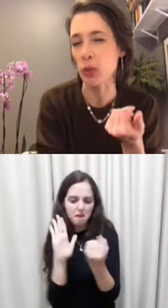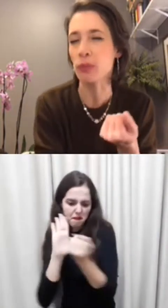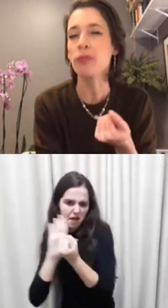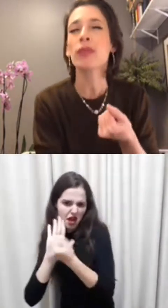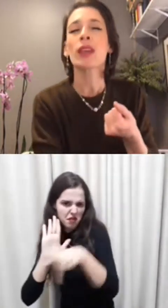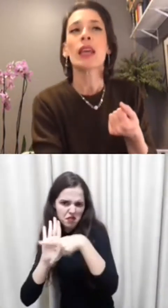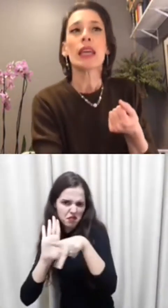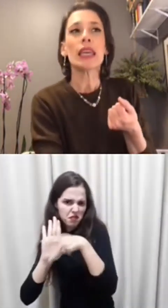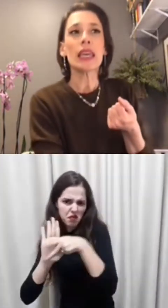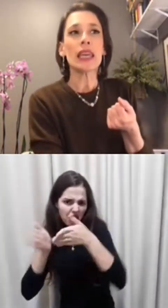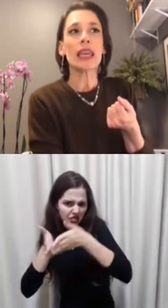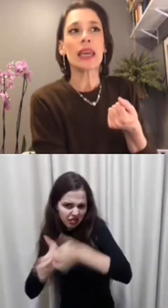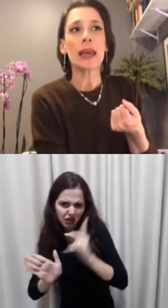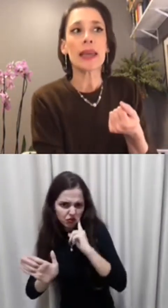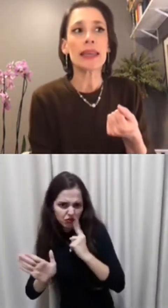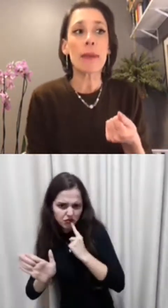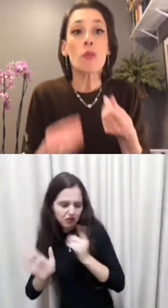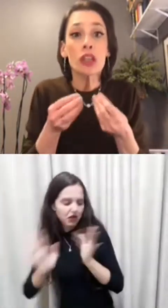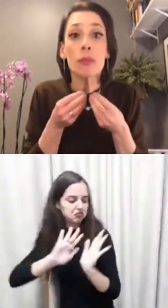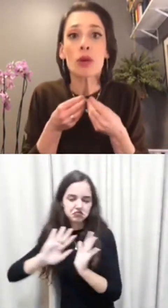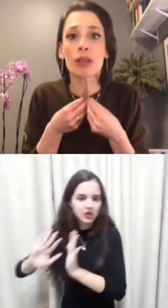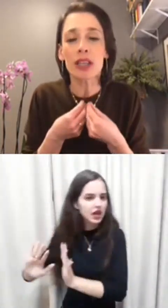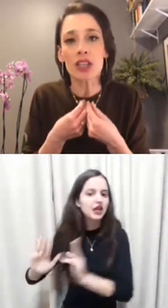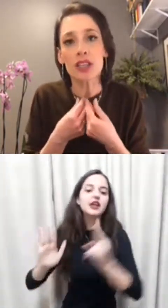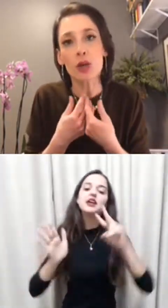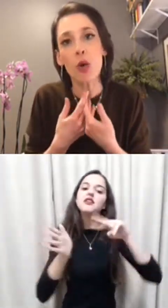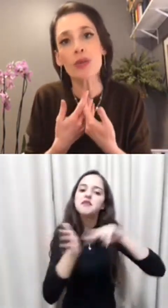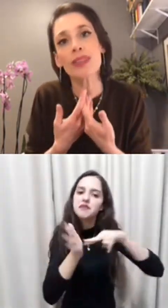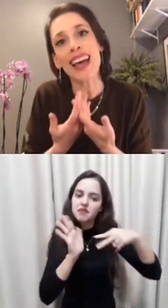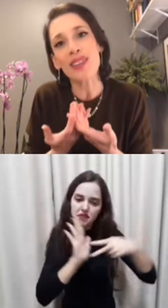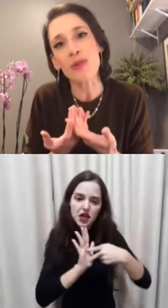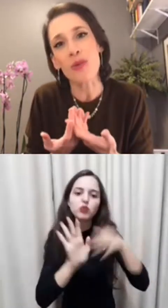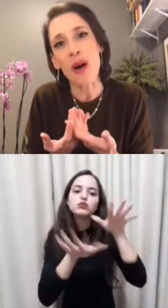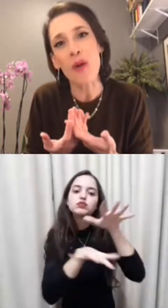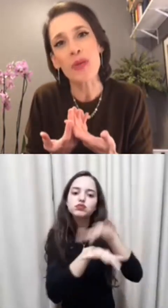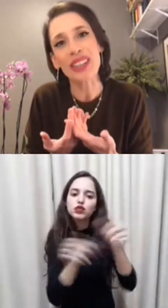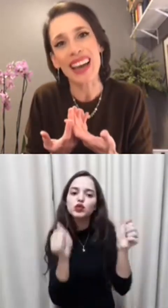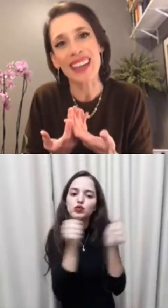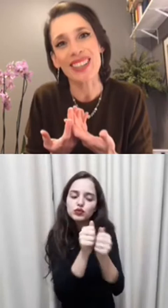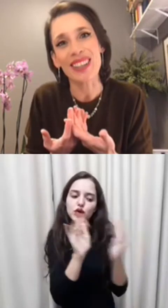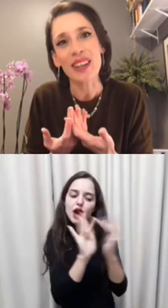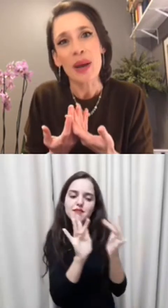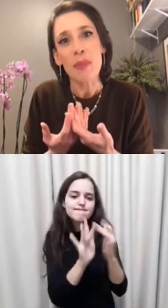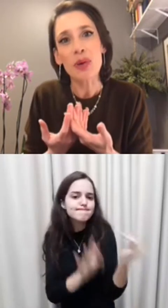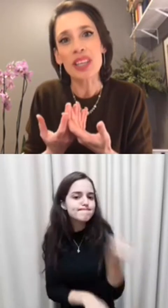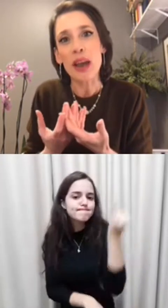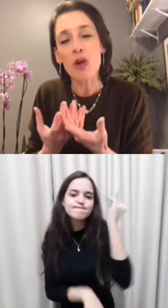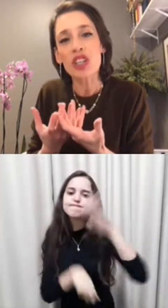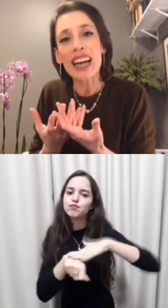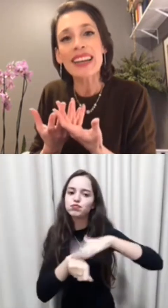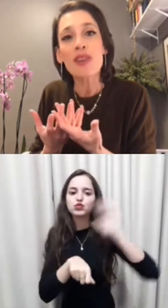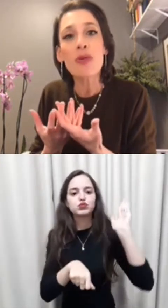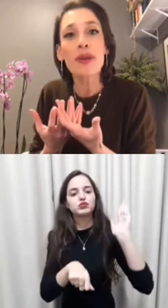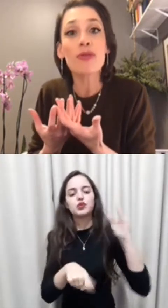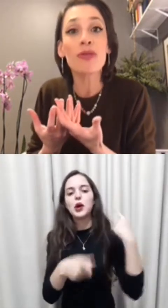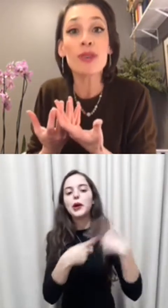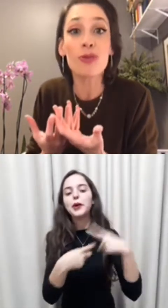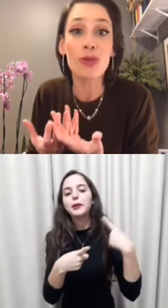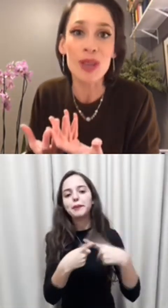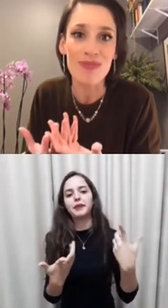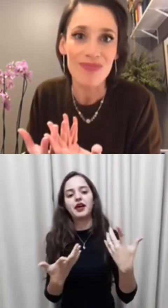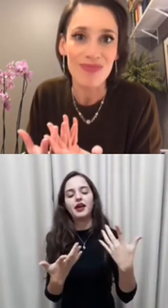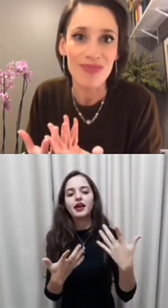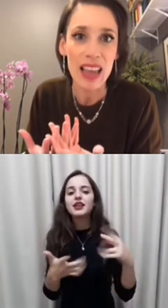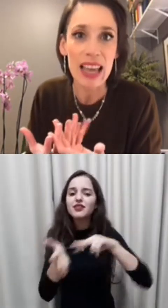biológico. E é muito importante esse contato com a comunidade, porque é onde a língua